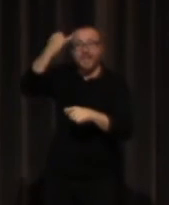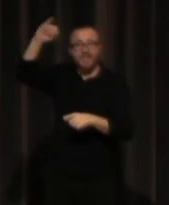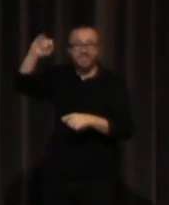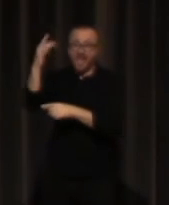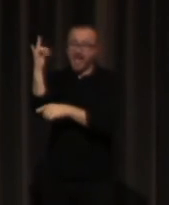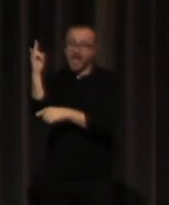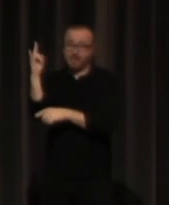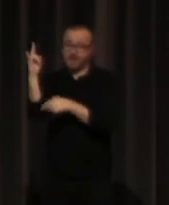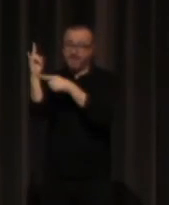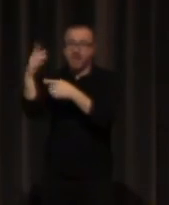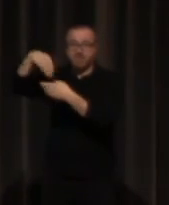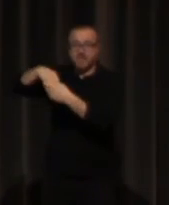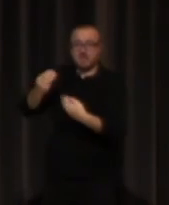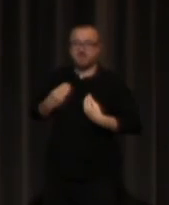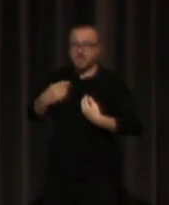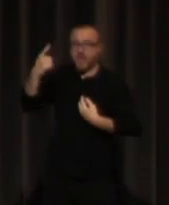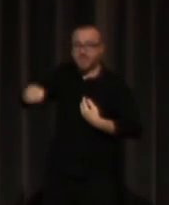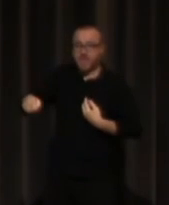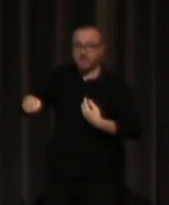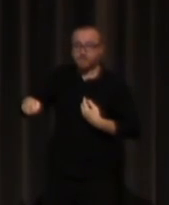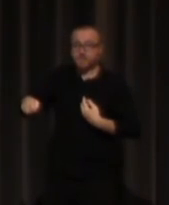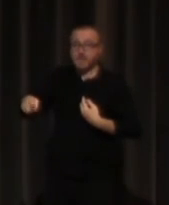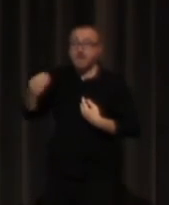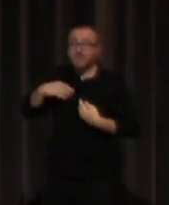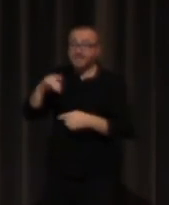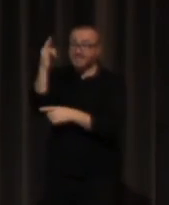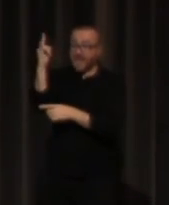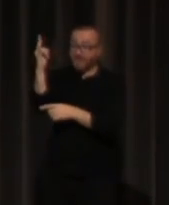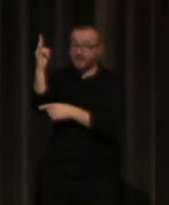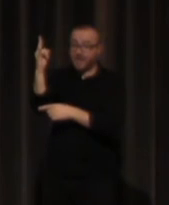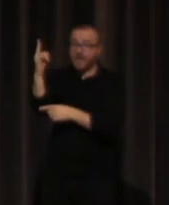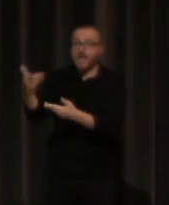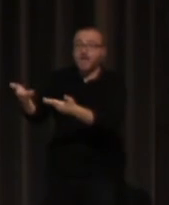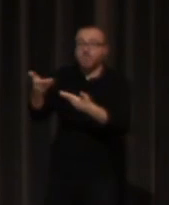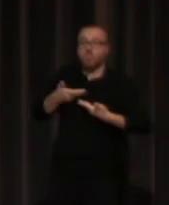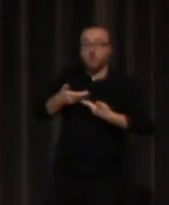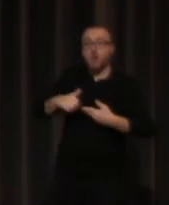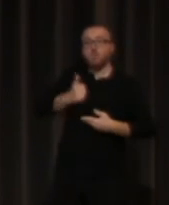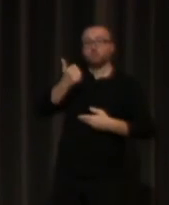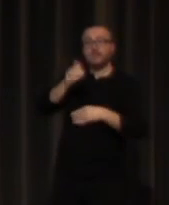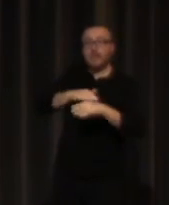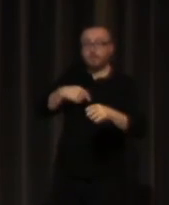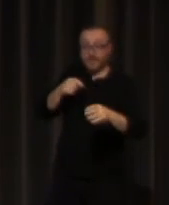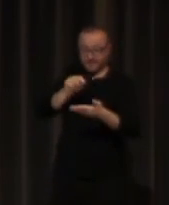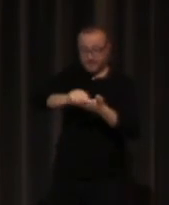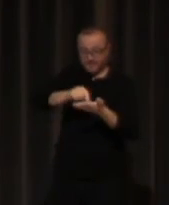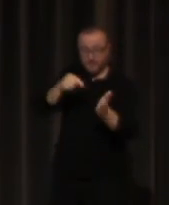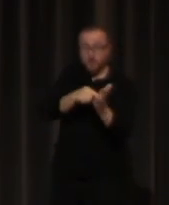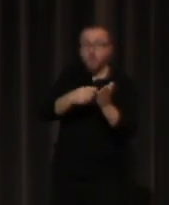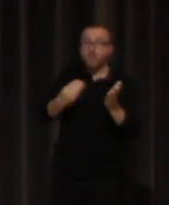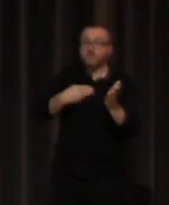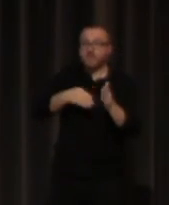a la vida, a preservar la vida, com un suport viu, que són com la llengua. La llengua necessita